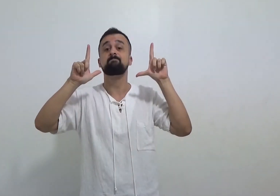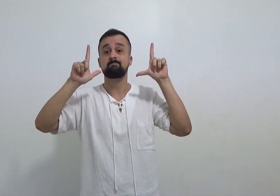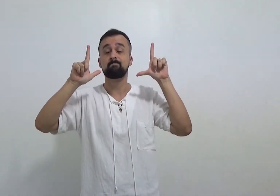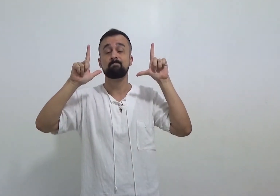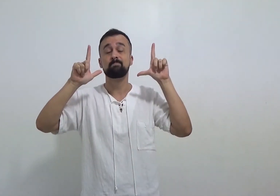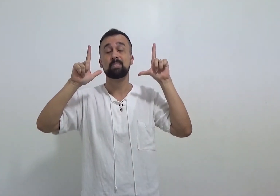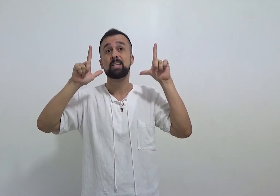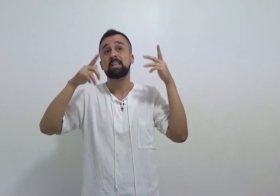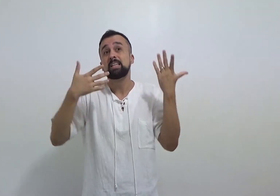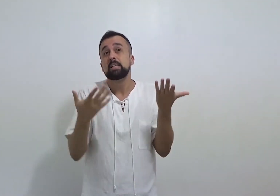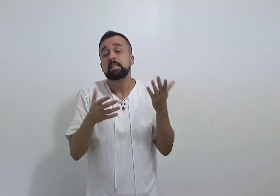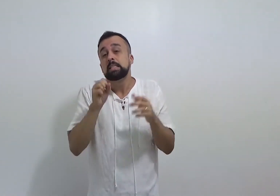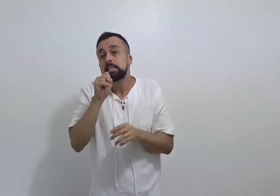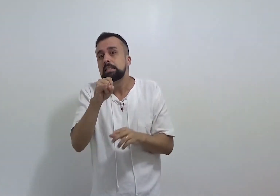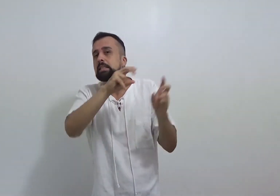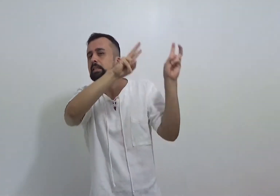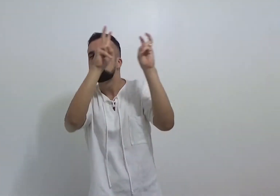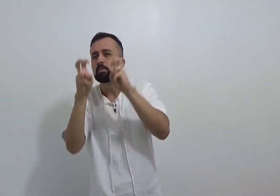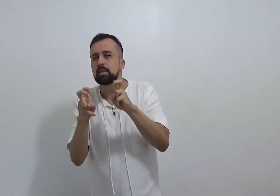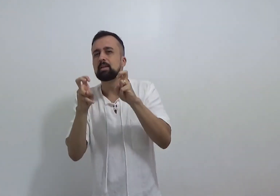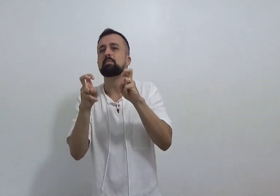da estratégia, metodologia,